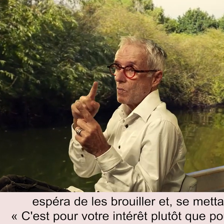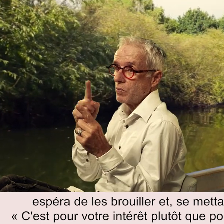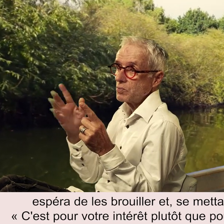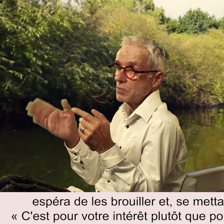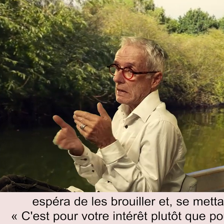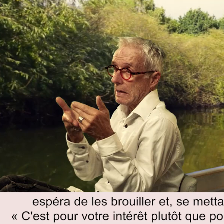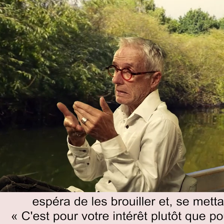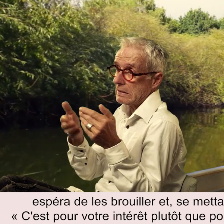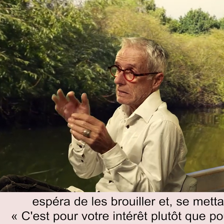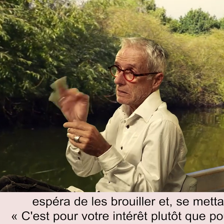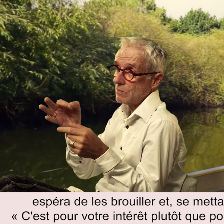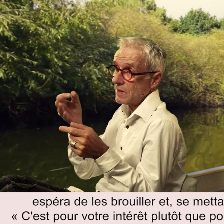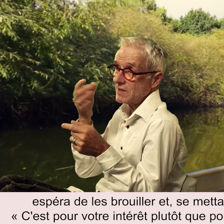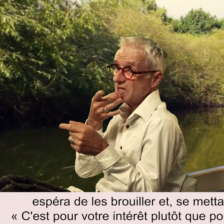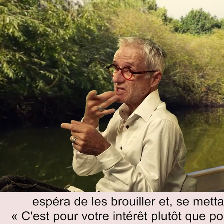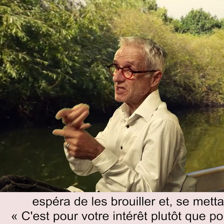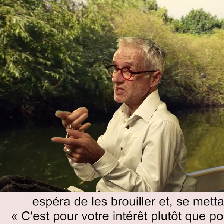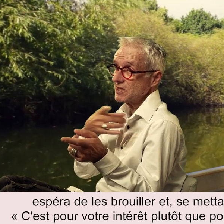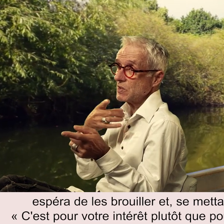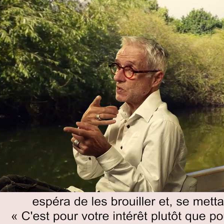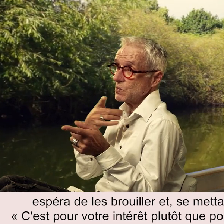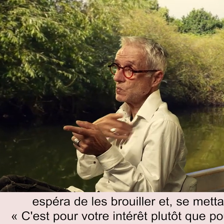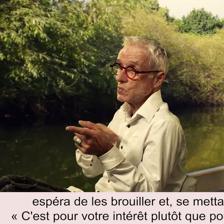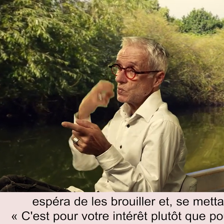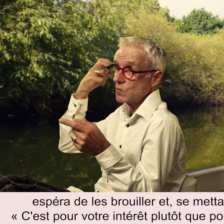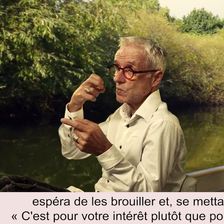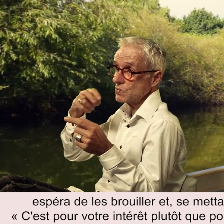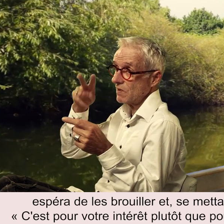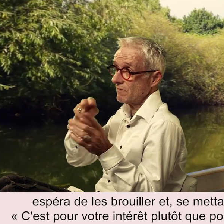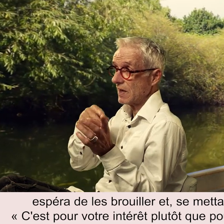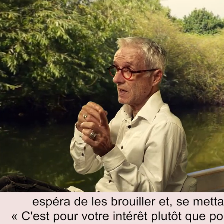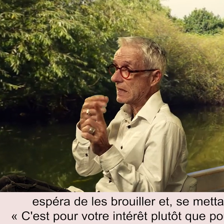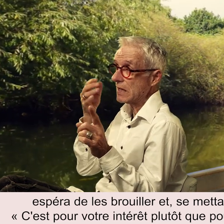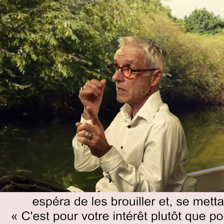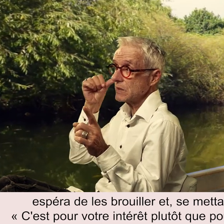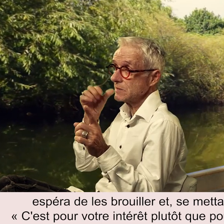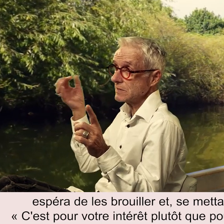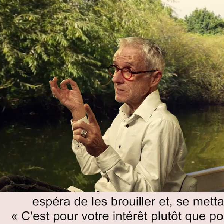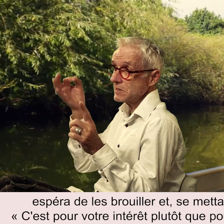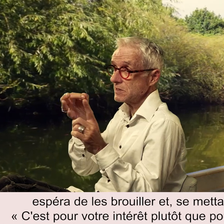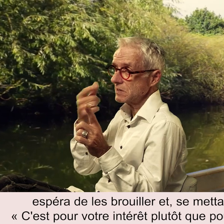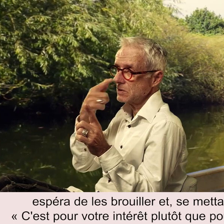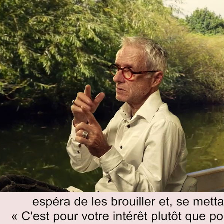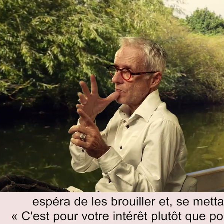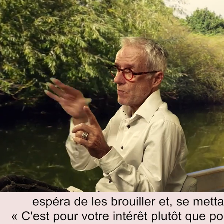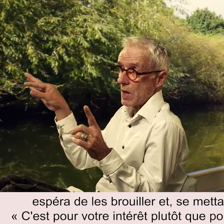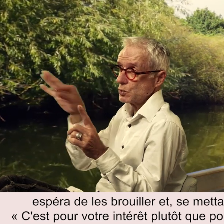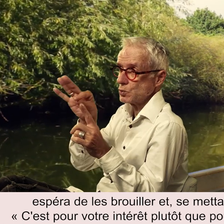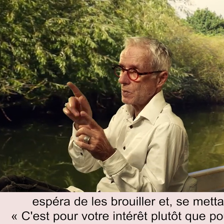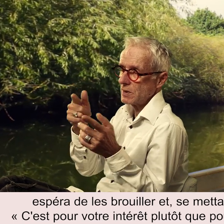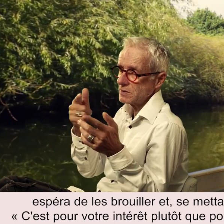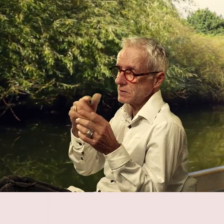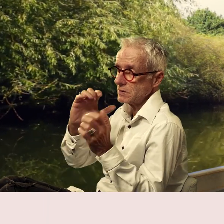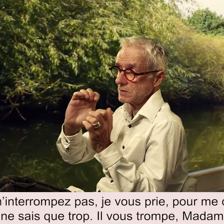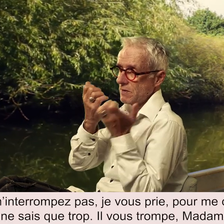mien, madame, lui dit-il, que je m'en vais vous apprendre que le duc de Guise ne mérite pas que vous l'ayez choisi à mon